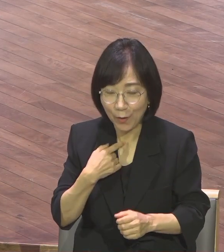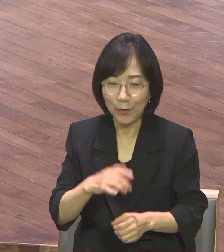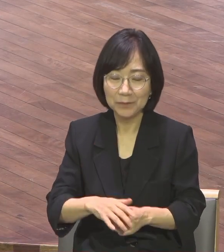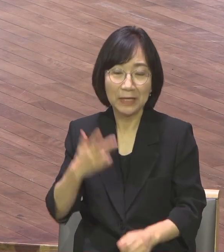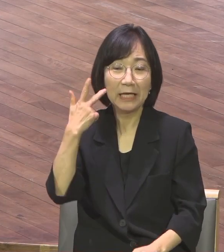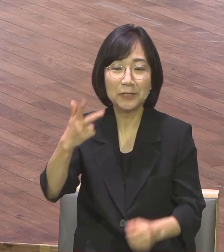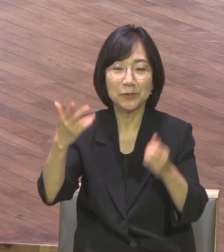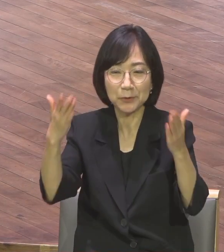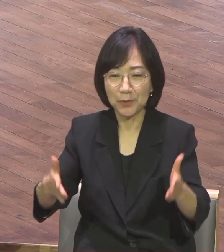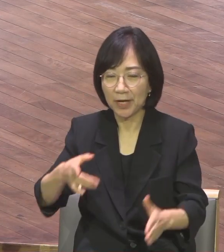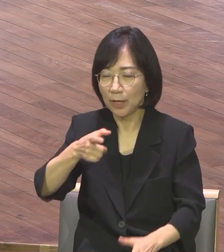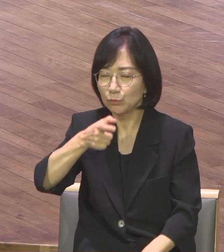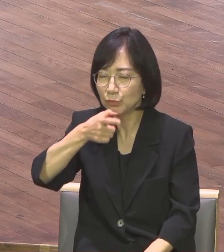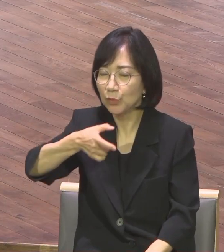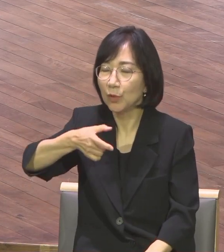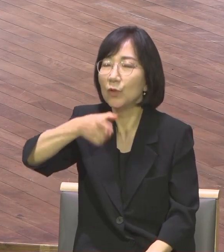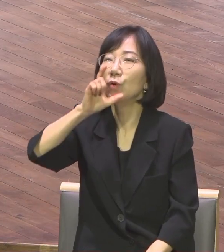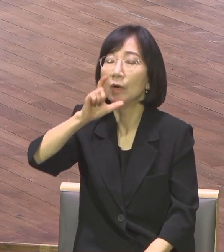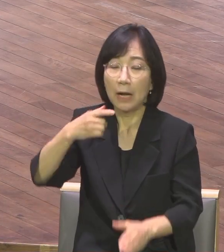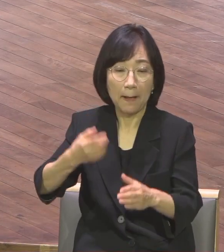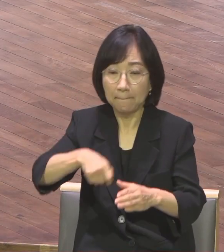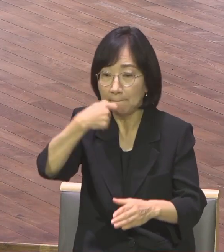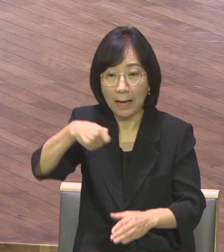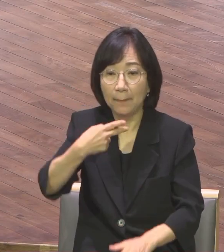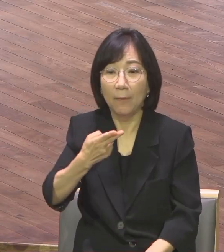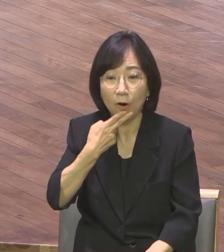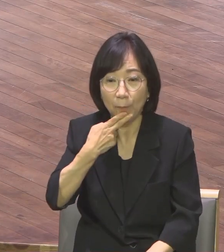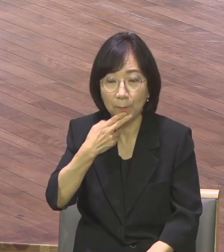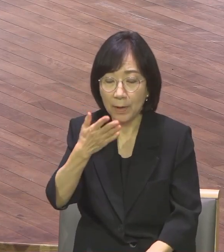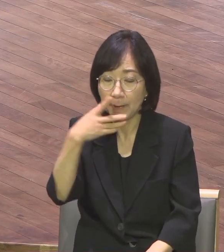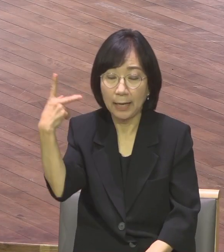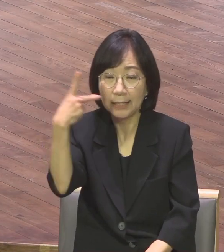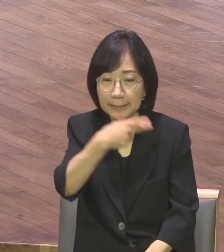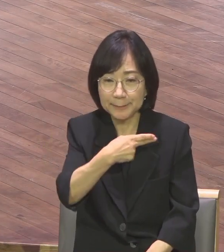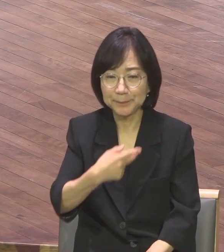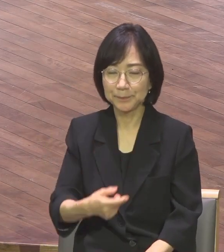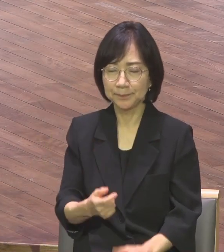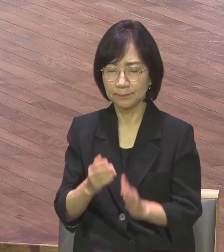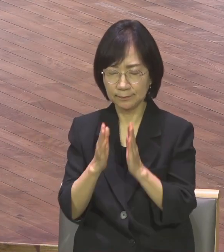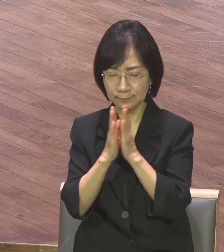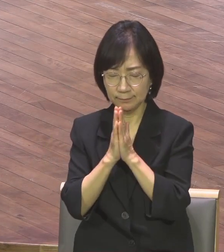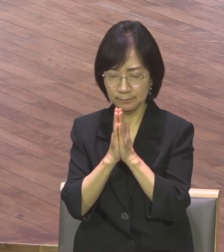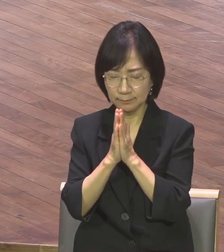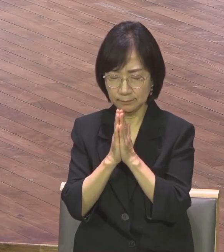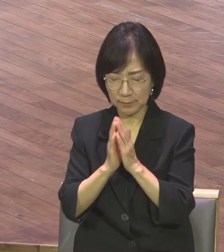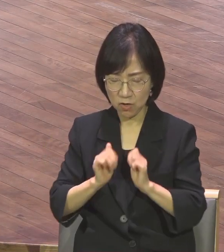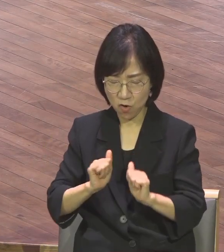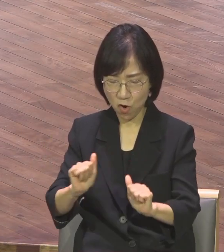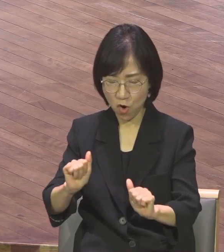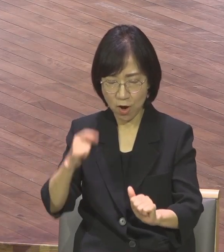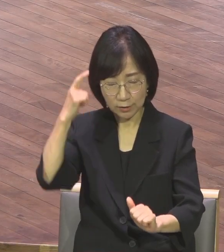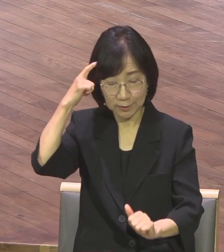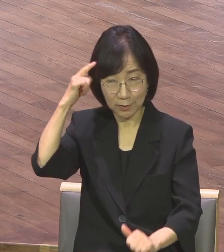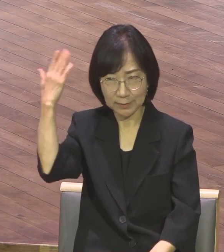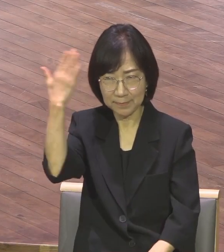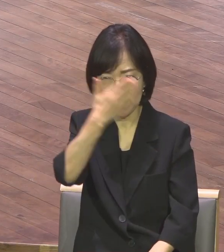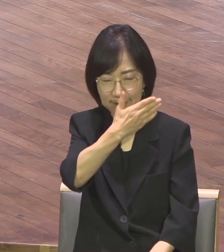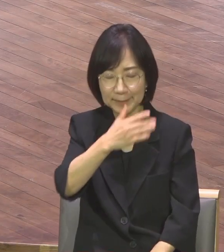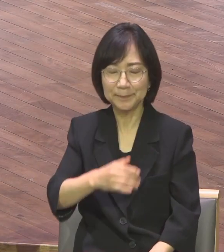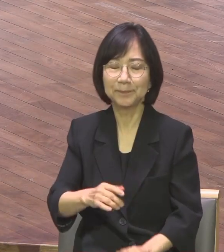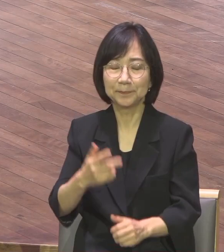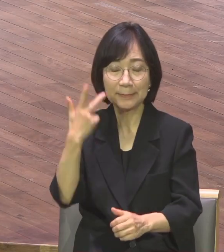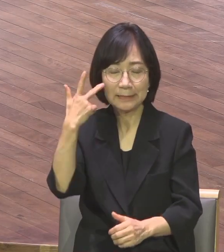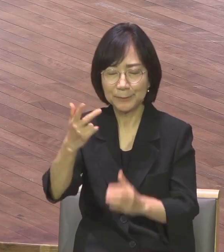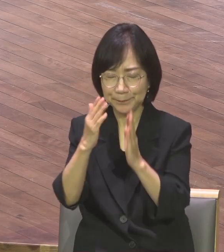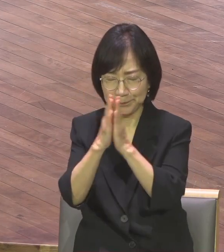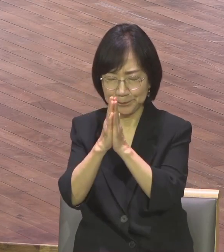합니까? 기도했지. 얼마나 머리 정신이 깨끗합니까? 딱 내려오니까요. 사람이요. 다른 사람 보는데